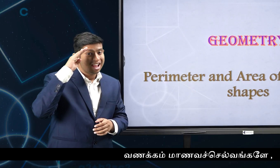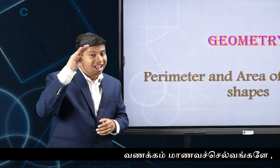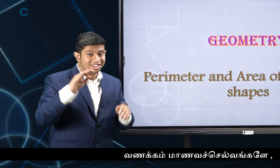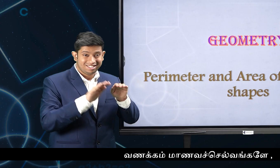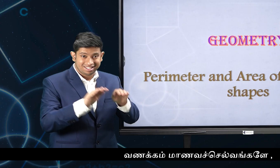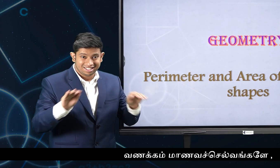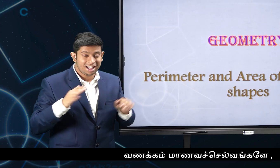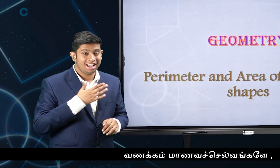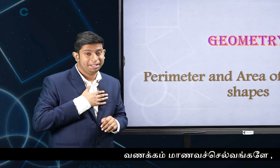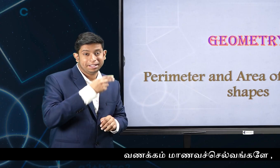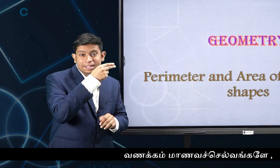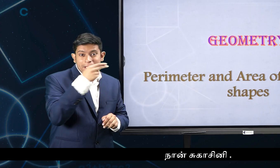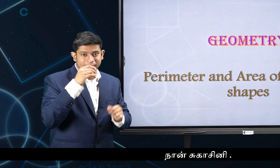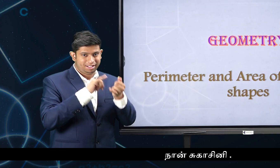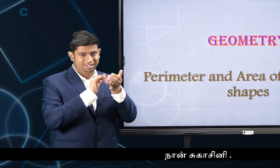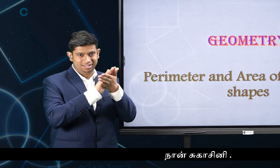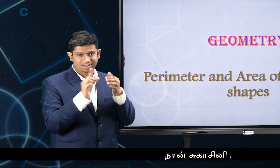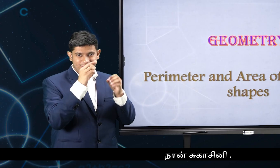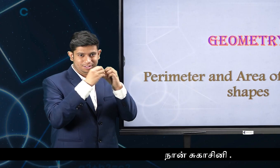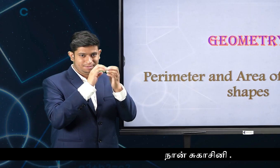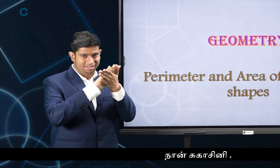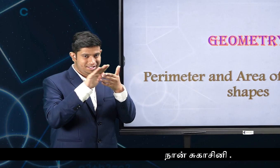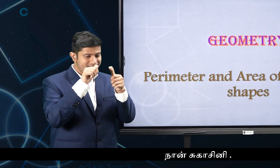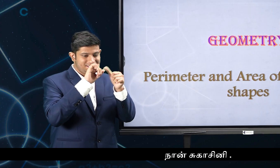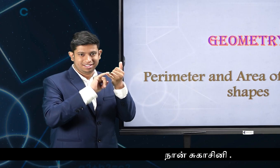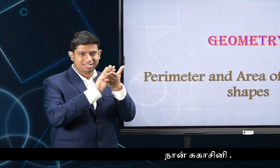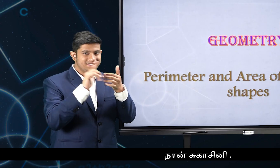வணக்கம் மாணவ செல்வங்களே, நான் சுகாசினி.